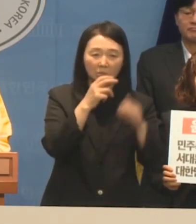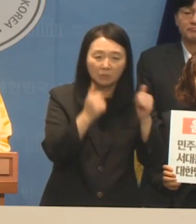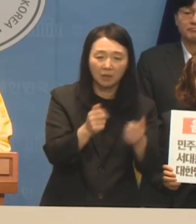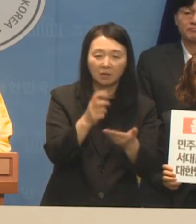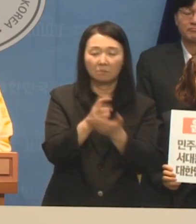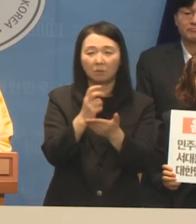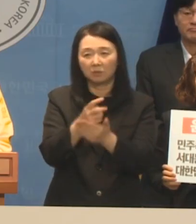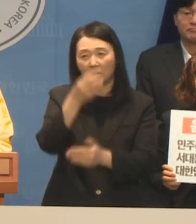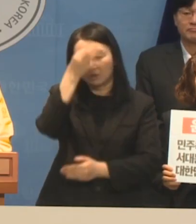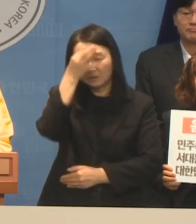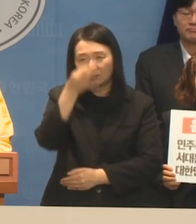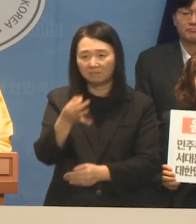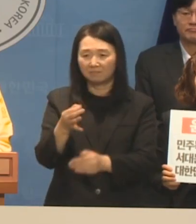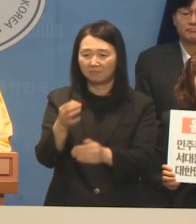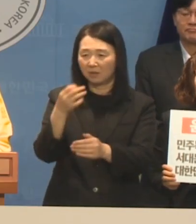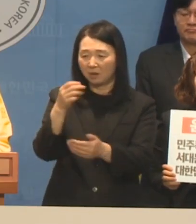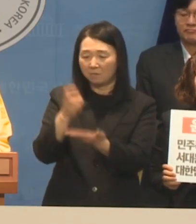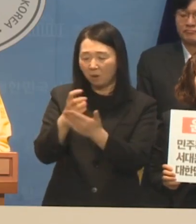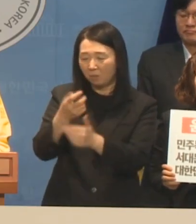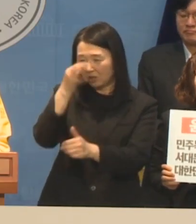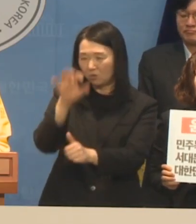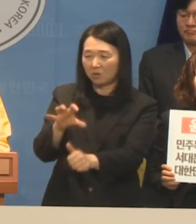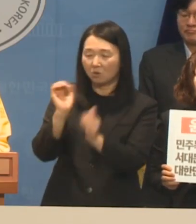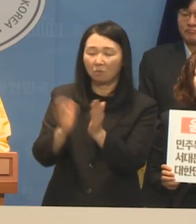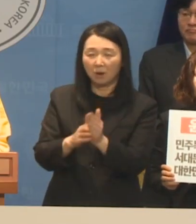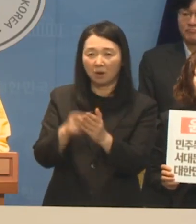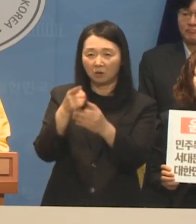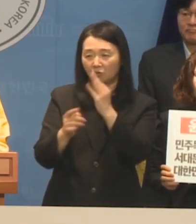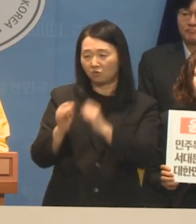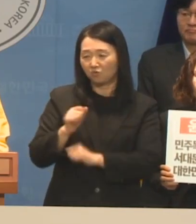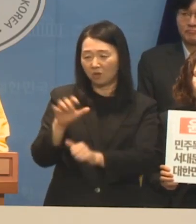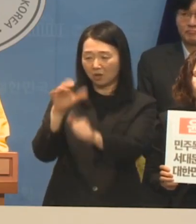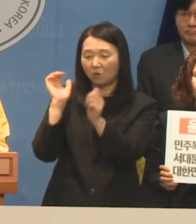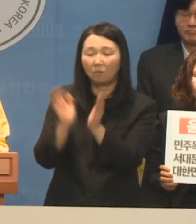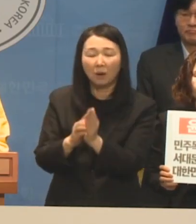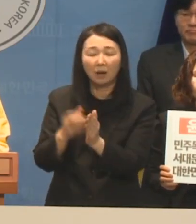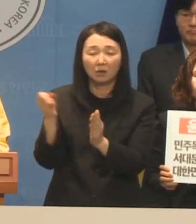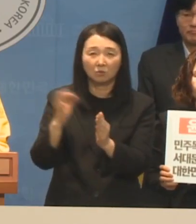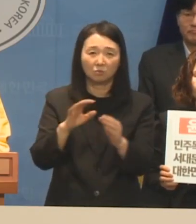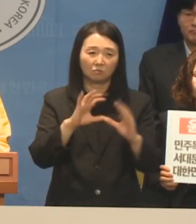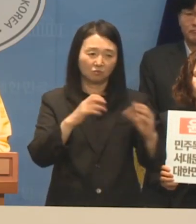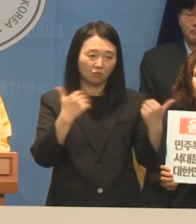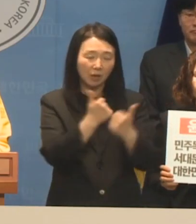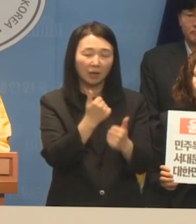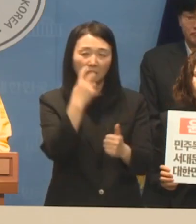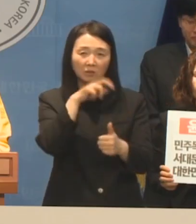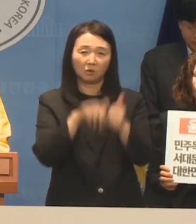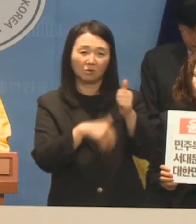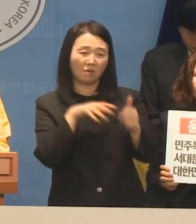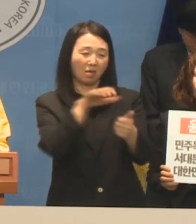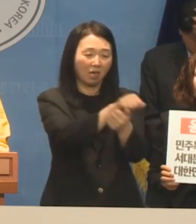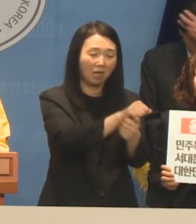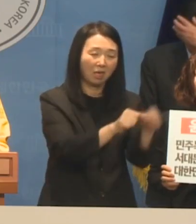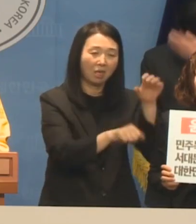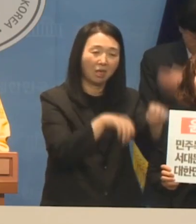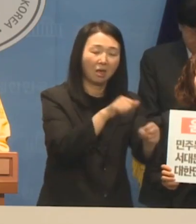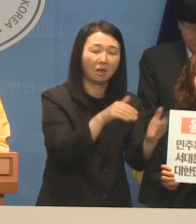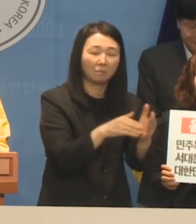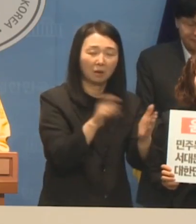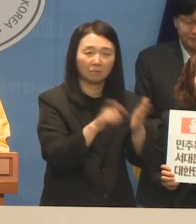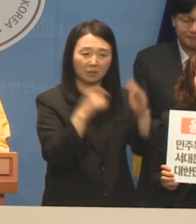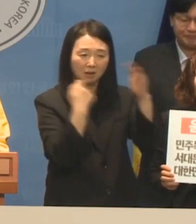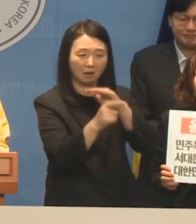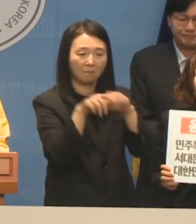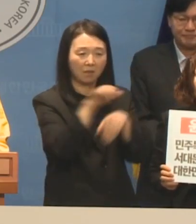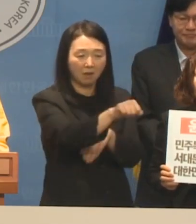카르텔이 법 기술을 부려도 윤석열이 군대를 동원해서 국회와 선관위를 장악하고 비상경 독재를 하려고 했다는